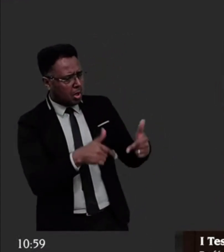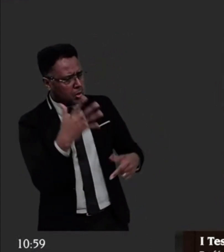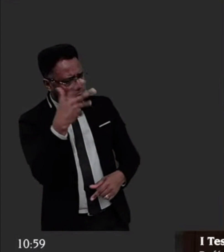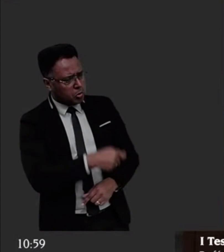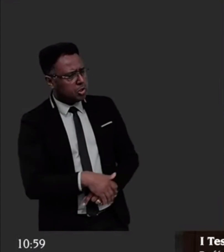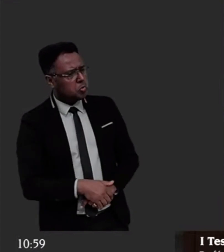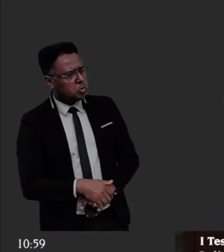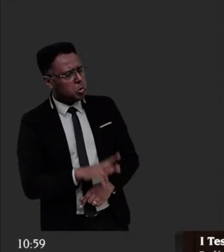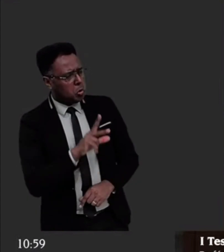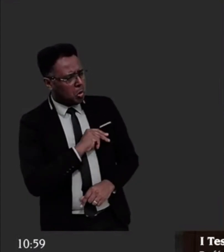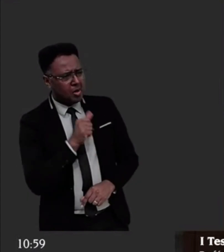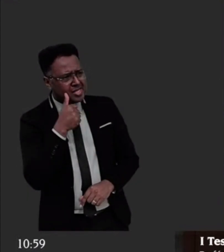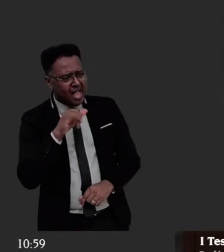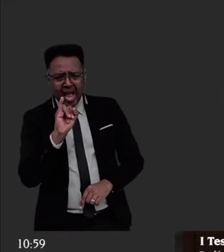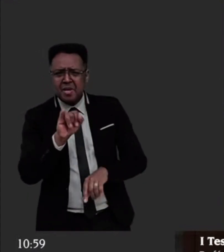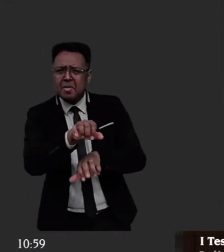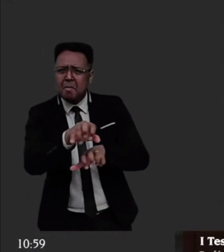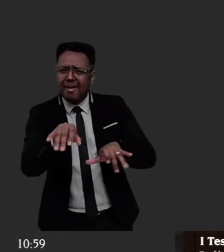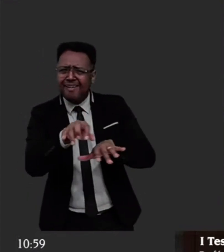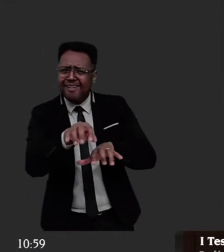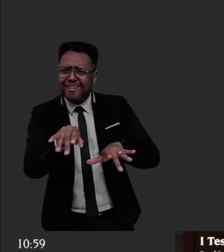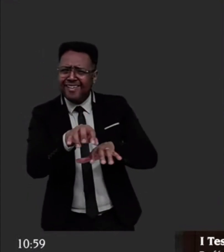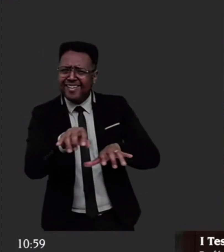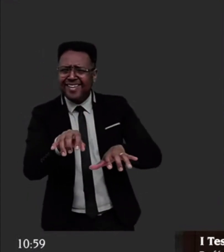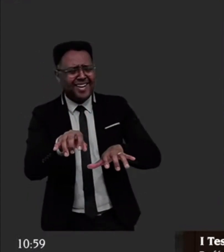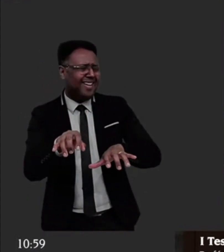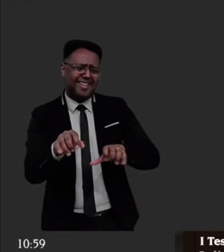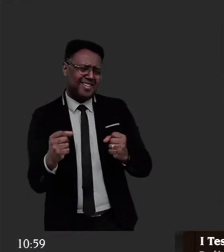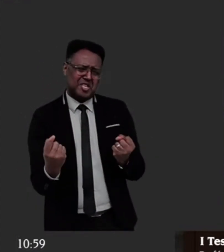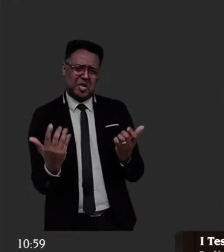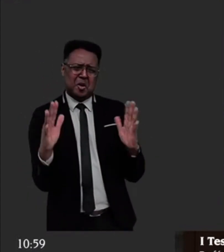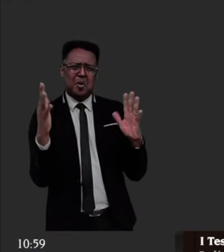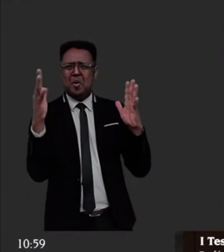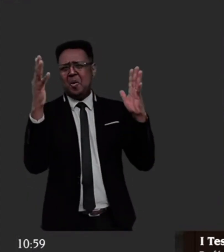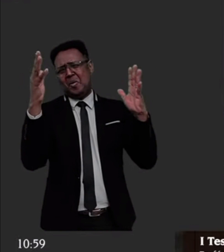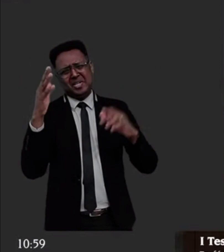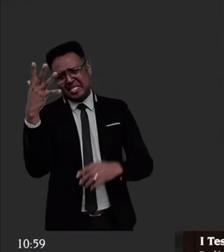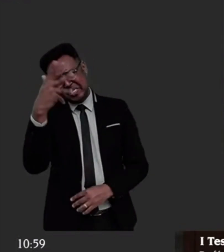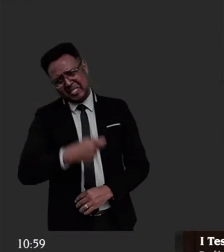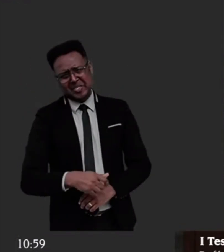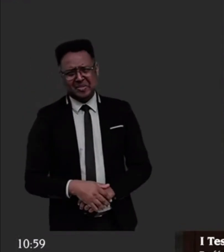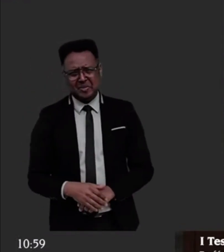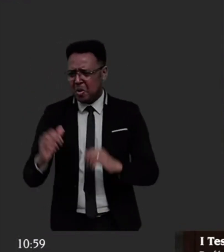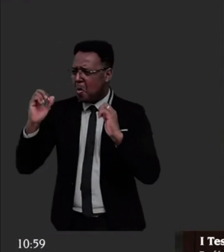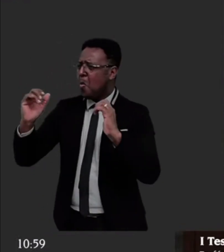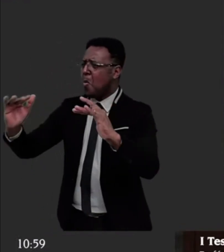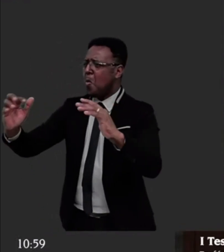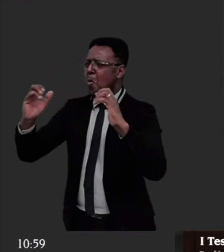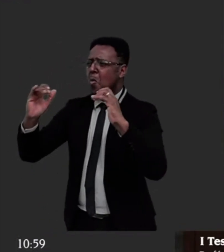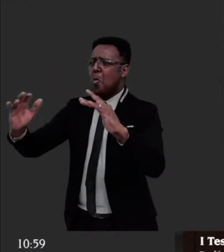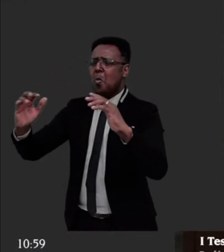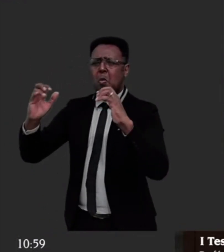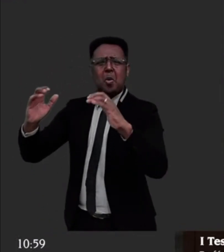todos os hinos da organista, mas tão lindo, os músicos. Que maravilha, é um louvor, não é? As irmãs